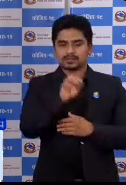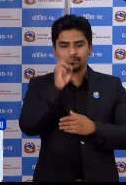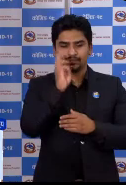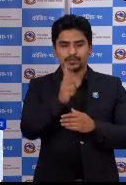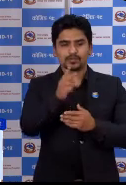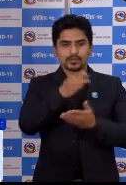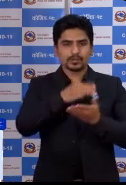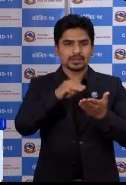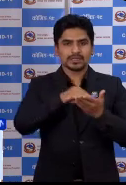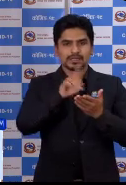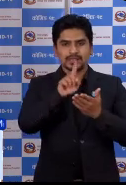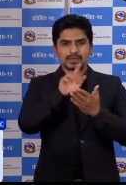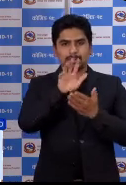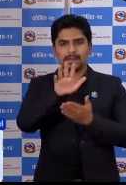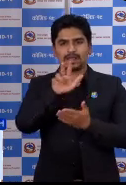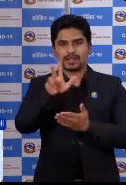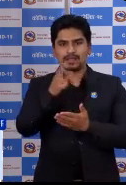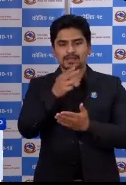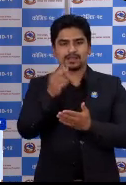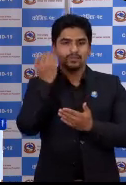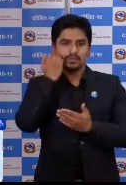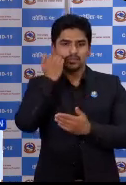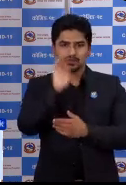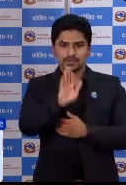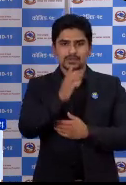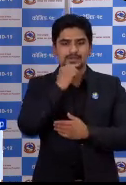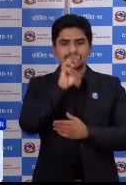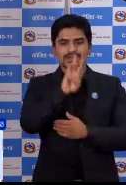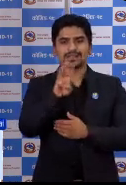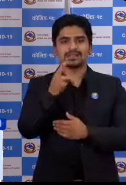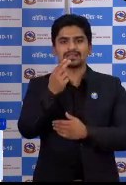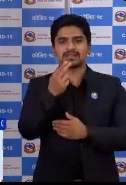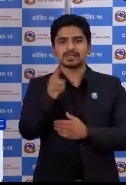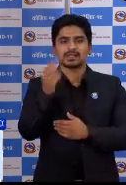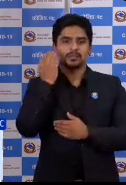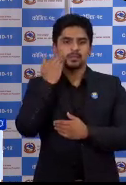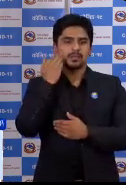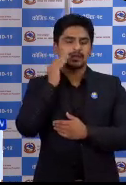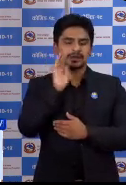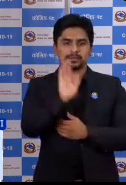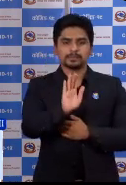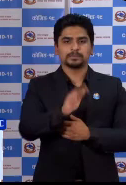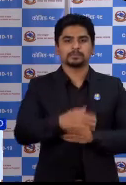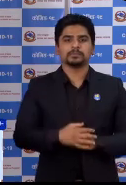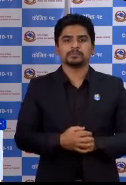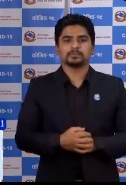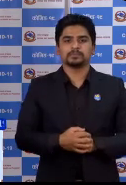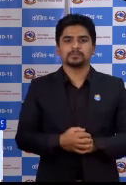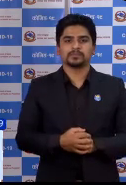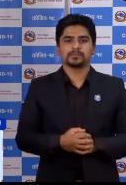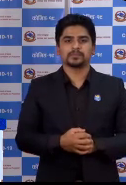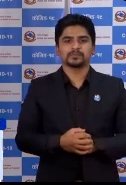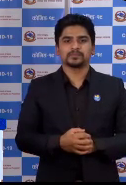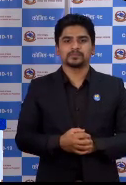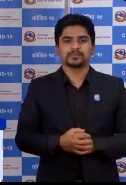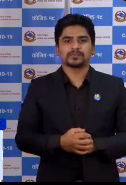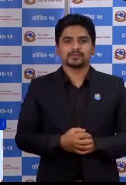जसमध्ये 158 पुरुष हुनुहुन्छ भने 33 महिलाहरू रहनुभएको छ।